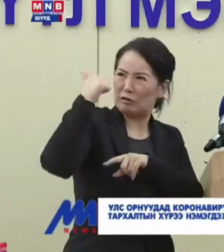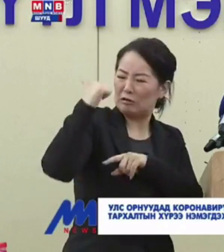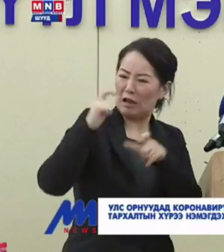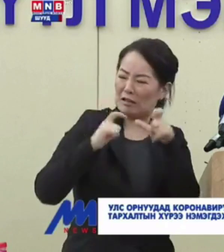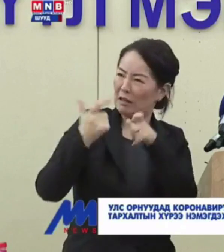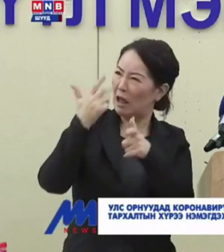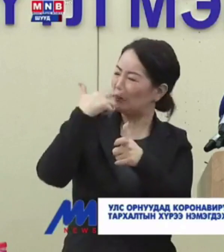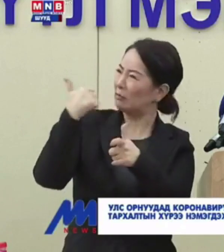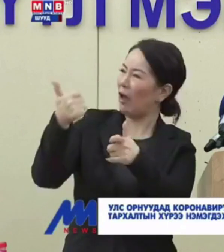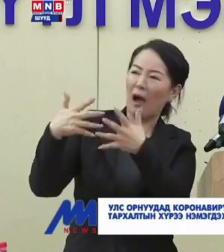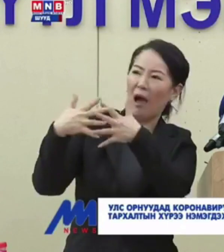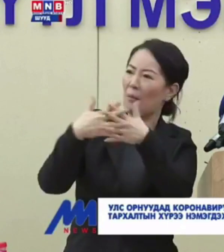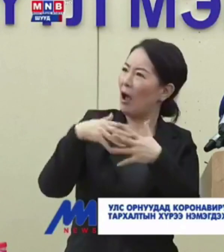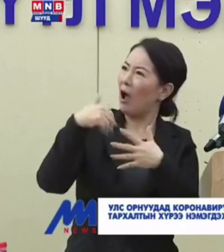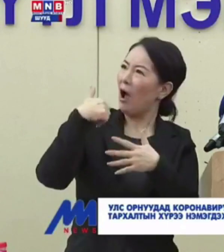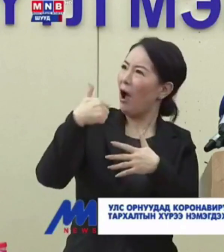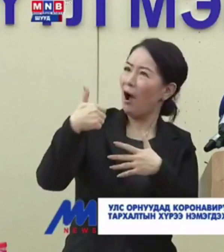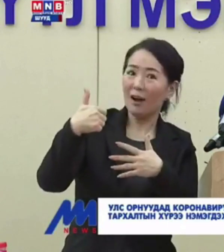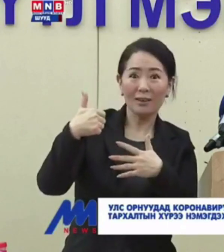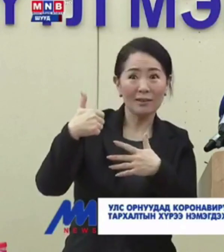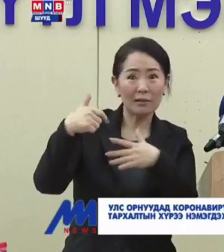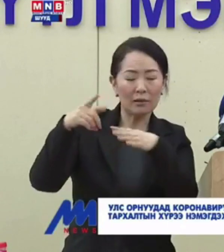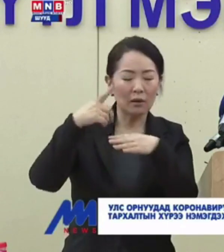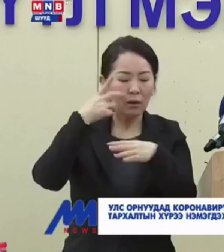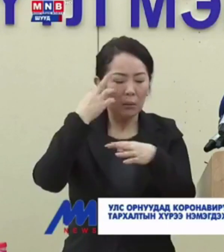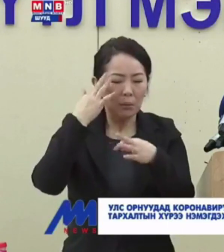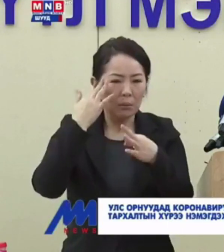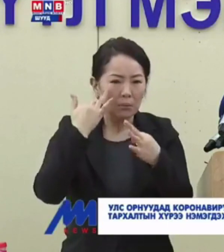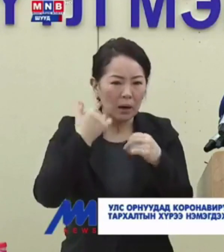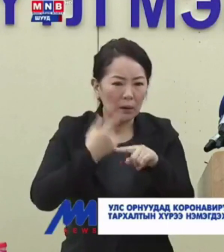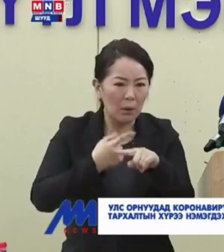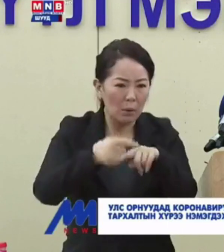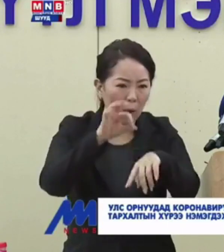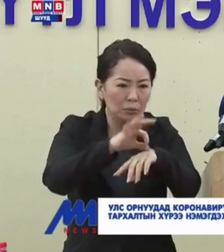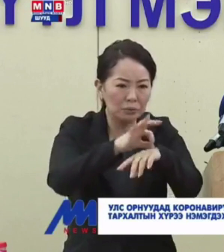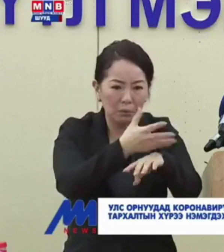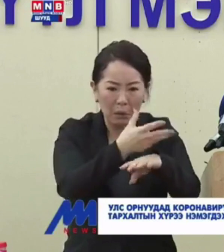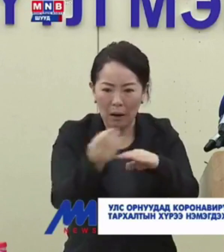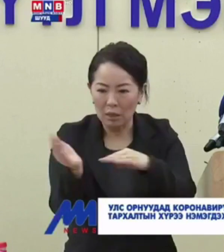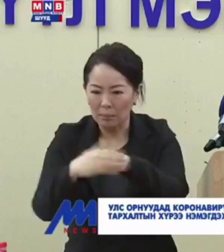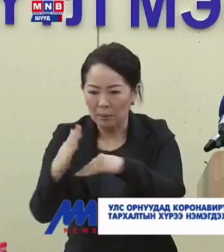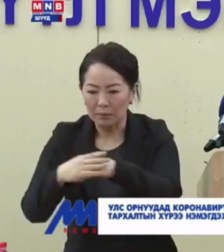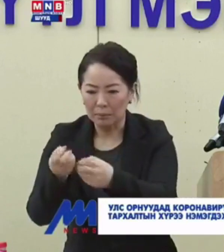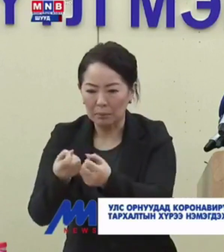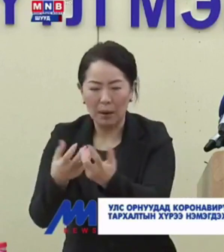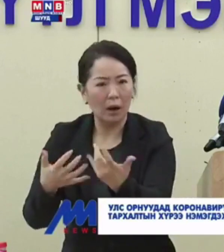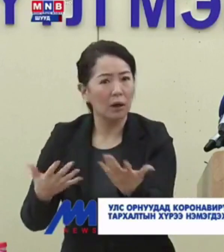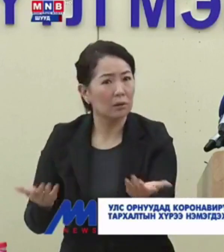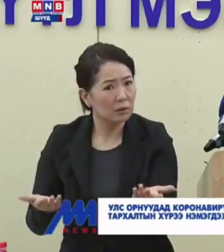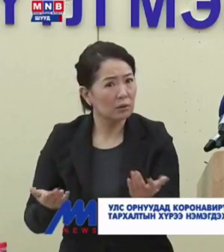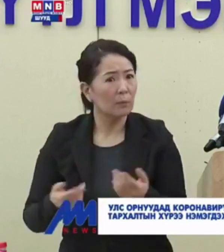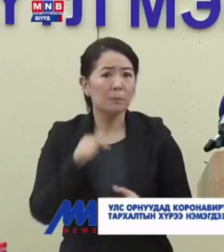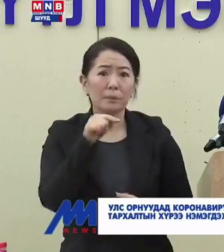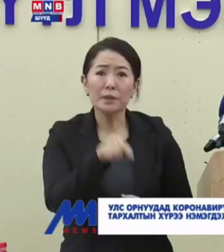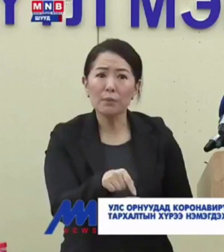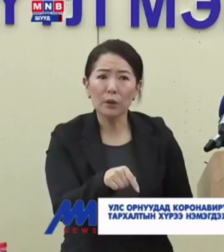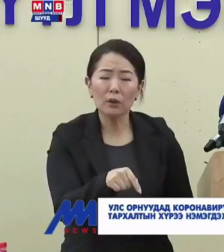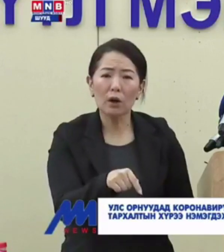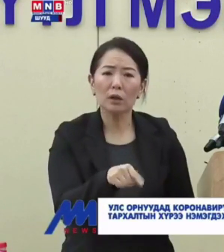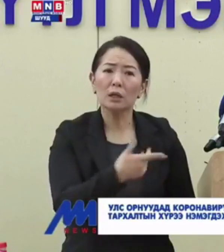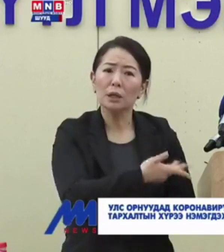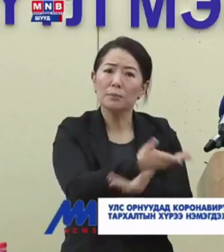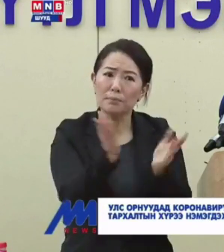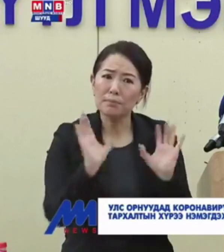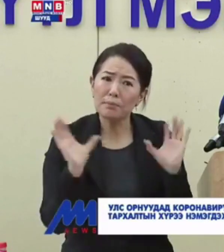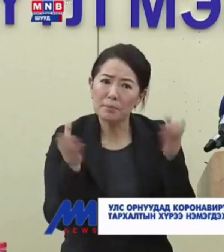жишээ авдаг Америкийн нэгдсэн улсад бол өдрөөс өдөрт бол энэ өвчлөөр нас барах хүний тоо бол нэмэгдэж байна. Ийм учраас бас үнэхээр бид